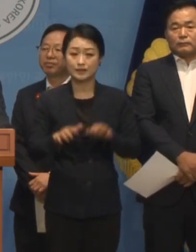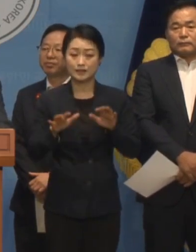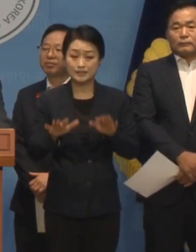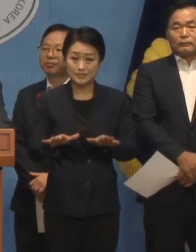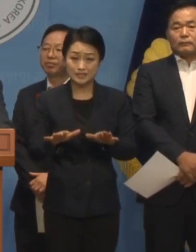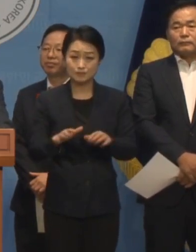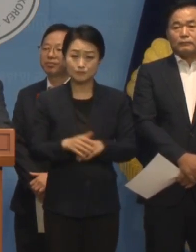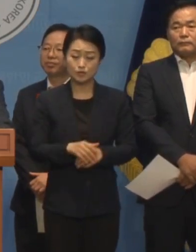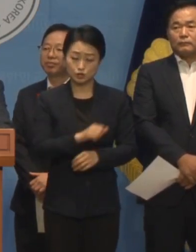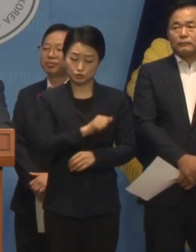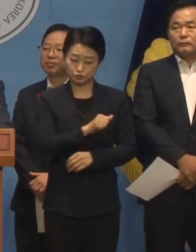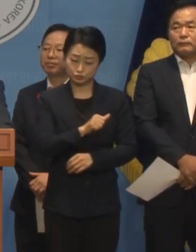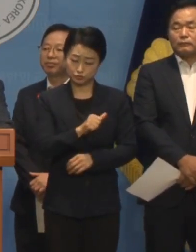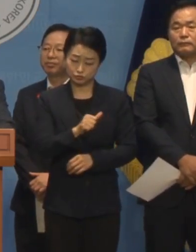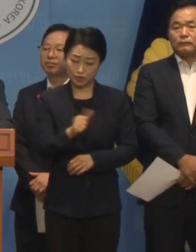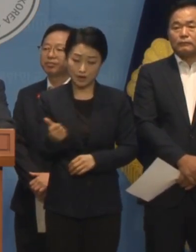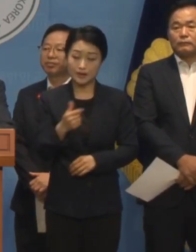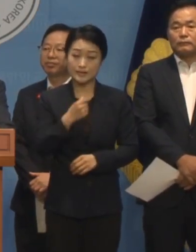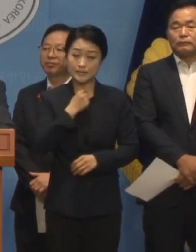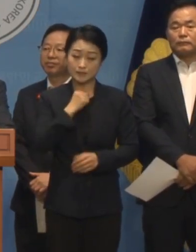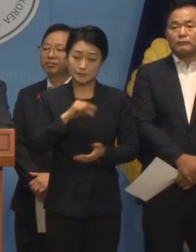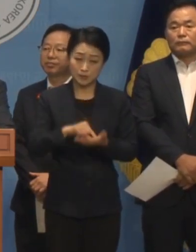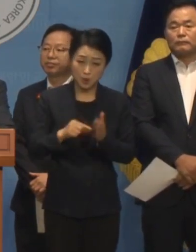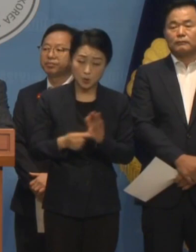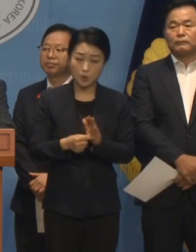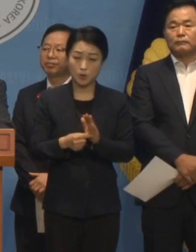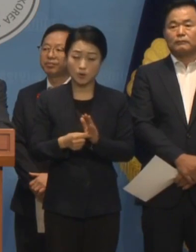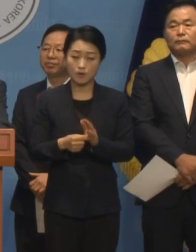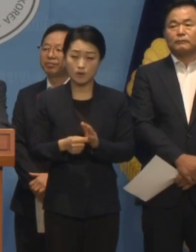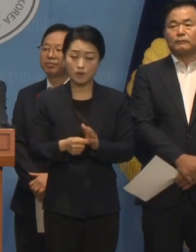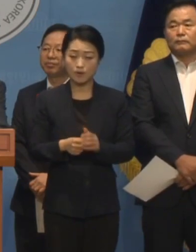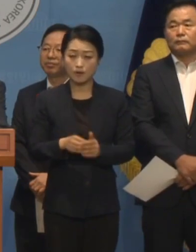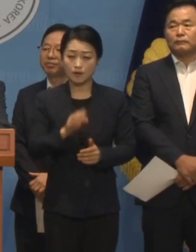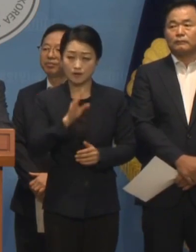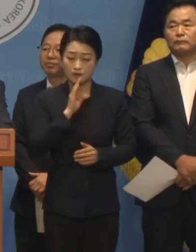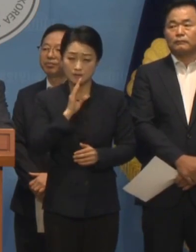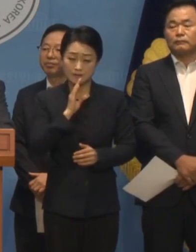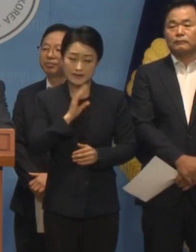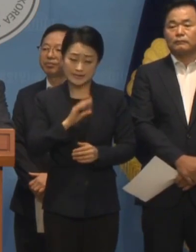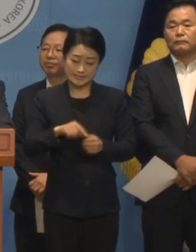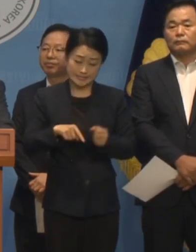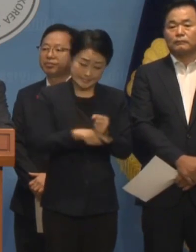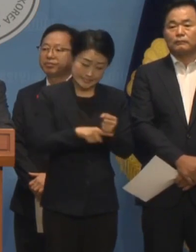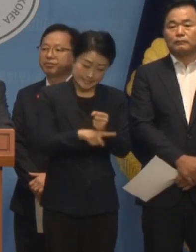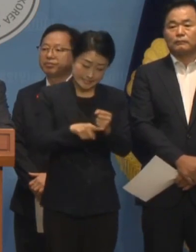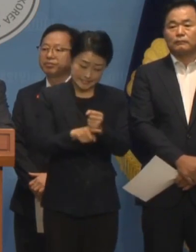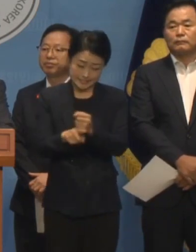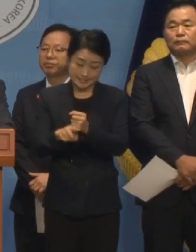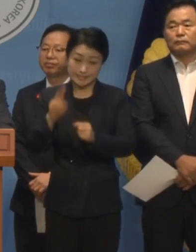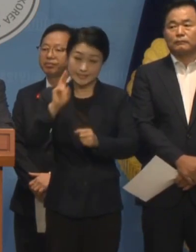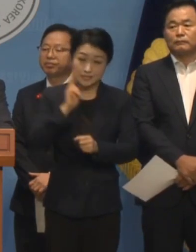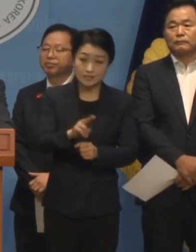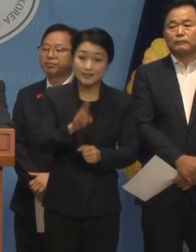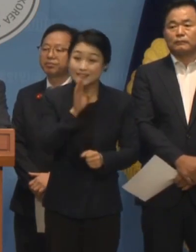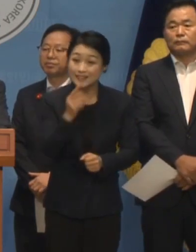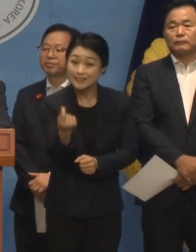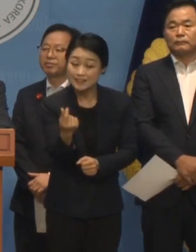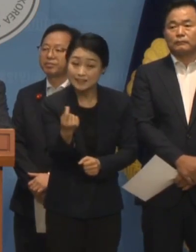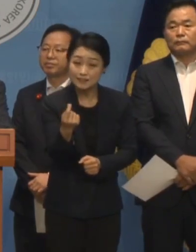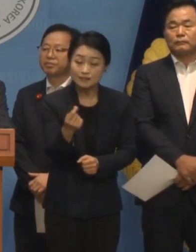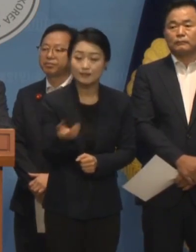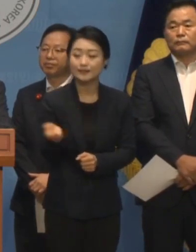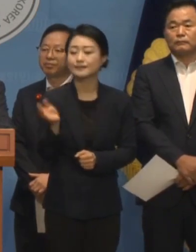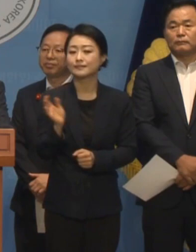깨물고 죽고 싶을 만큼 잔인했던 그 방식대로 김건희 여사의 범죄 의혹에 대해서 수사도 해야